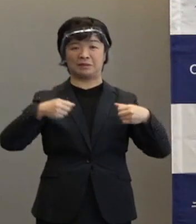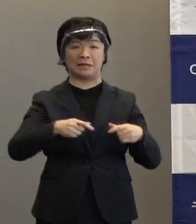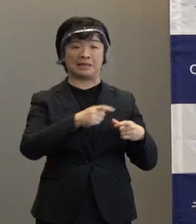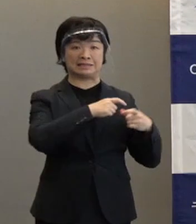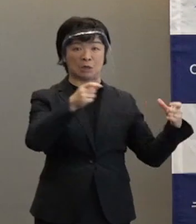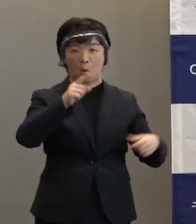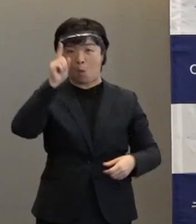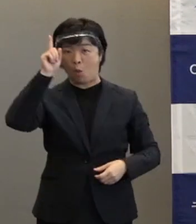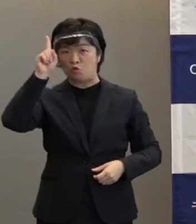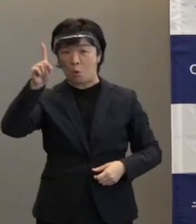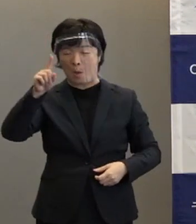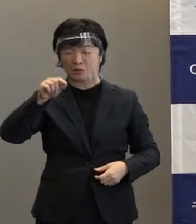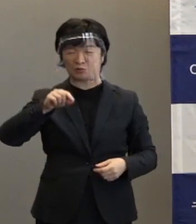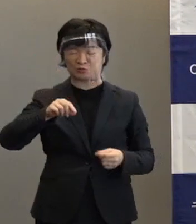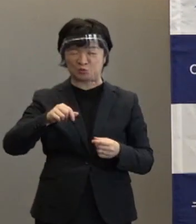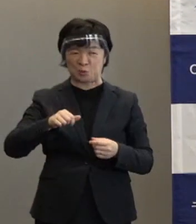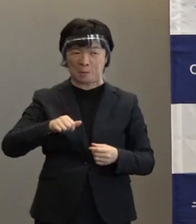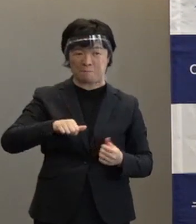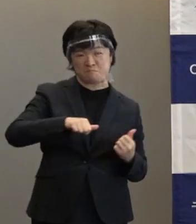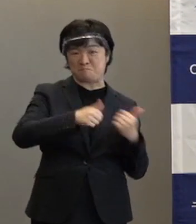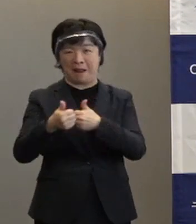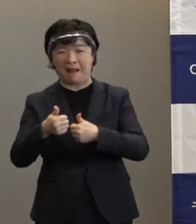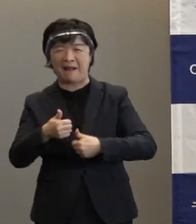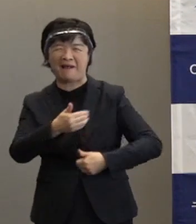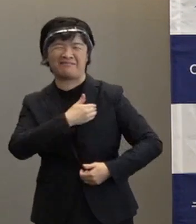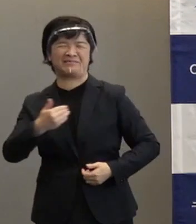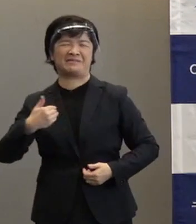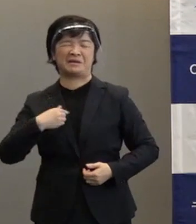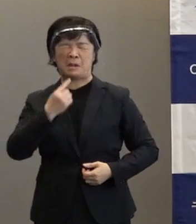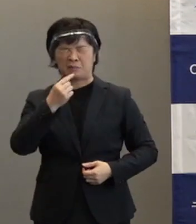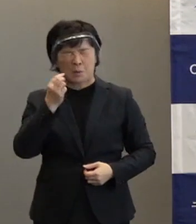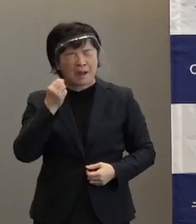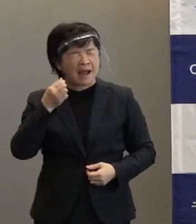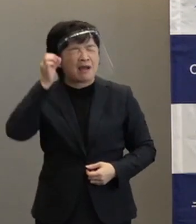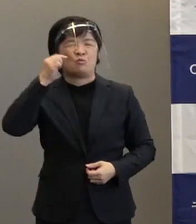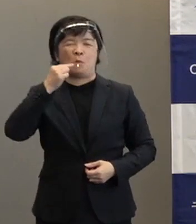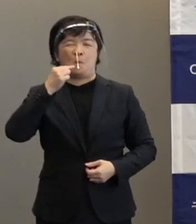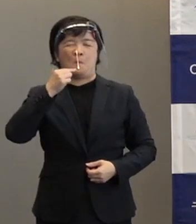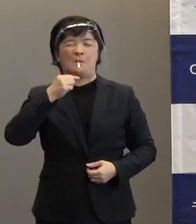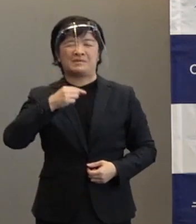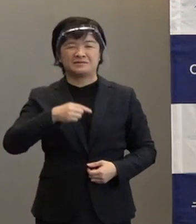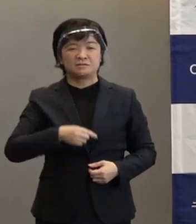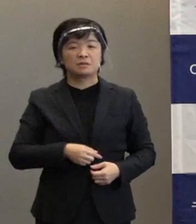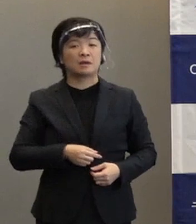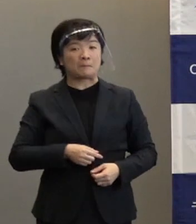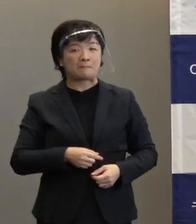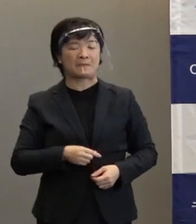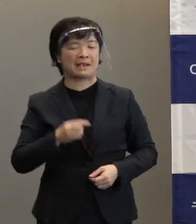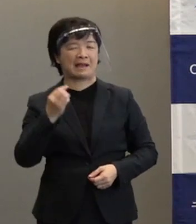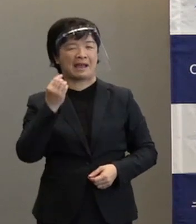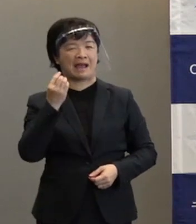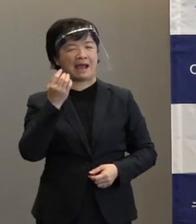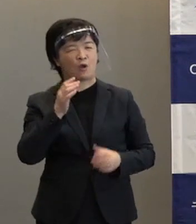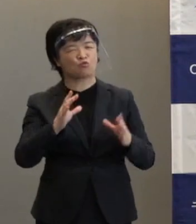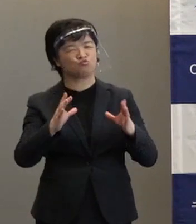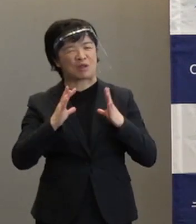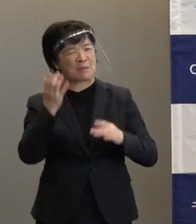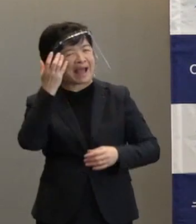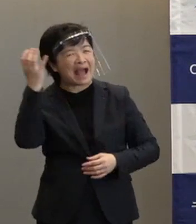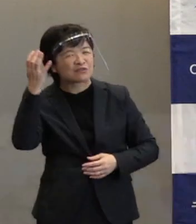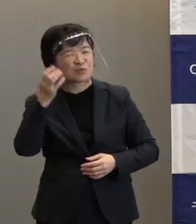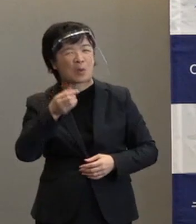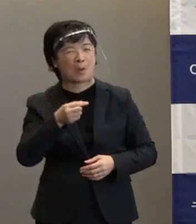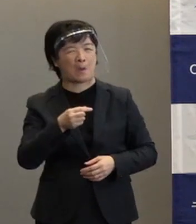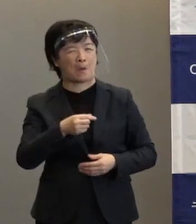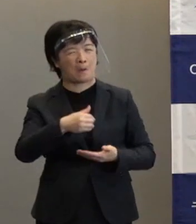しました。はい、また自身もあのとても感動したんですけれども、もしあればあのまずはあの率直なあの受け止めというか、あのなんかお気